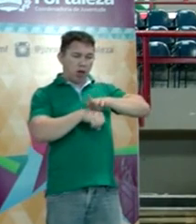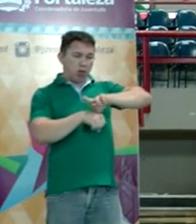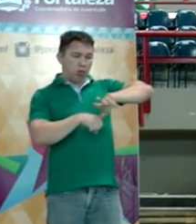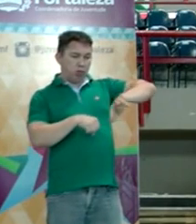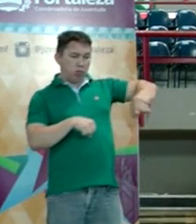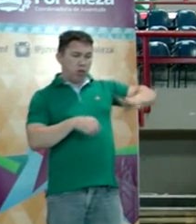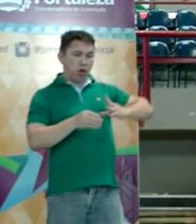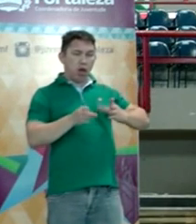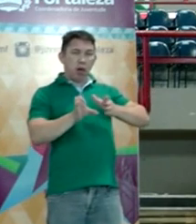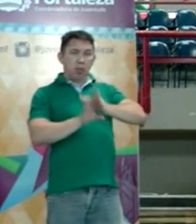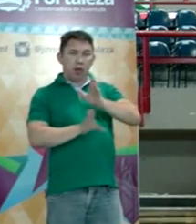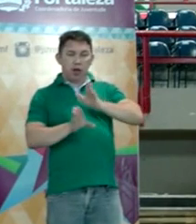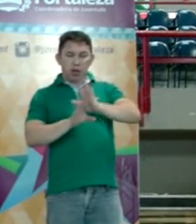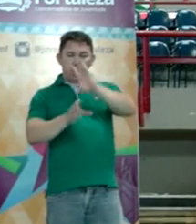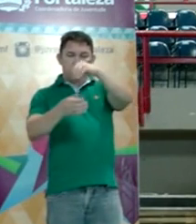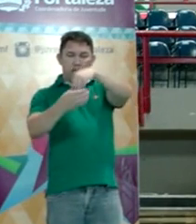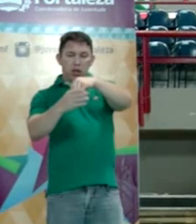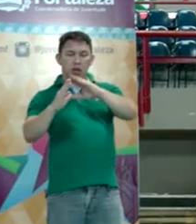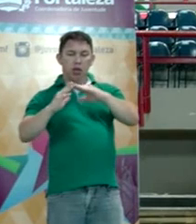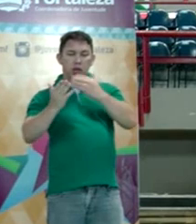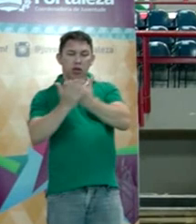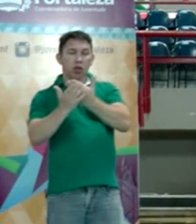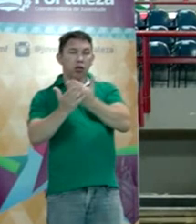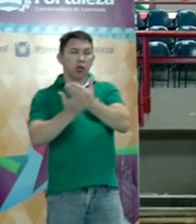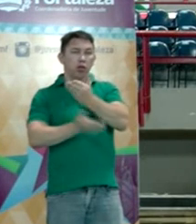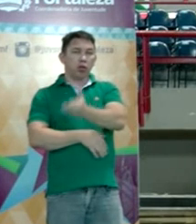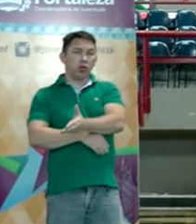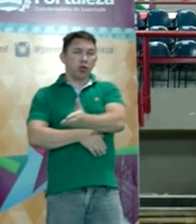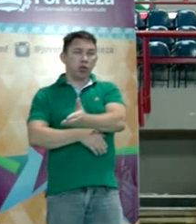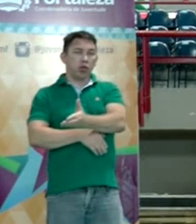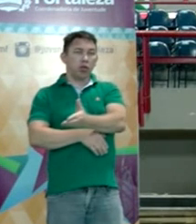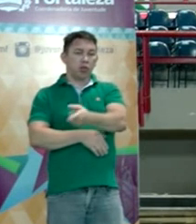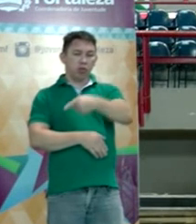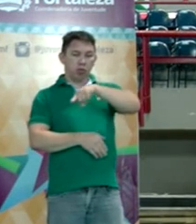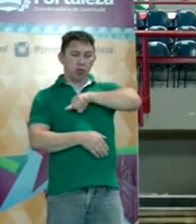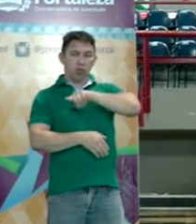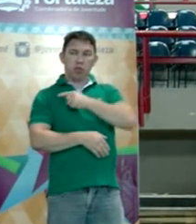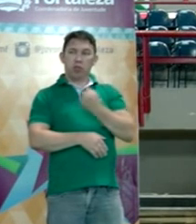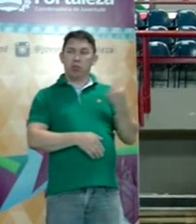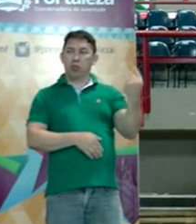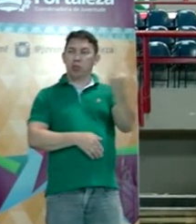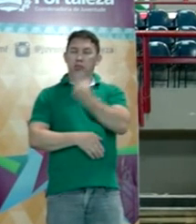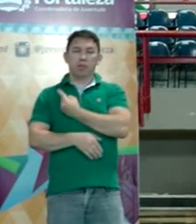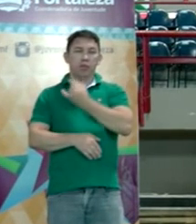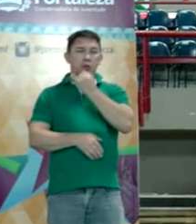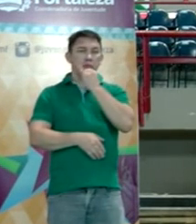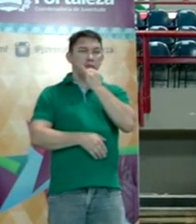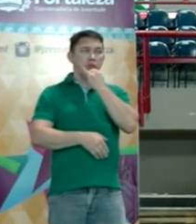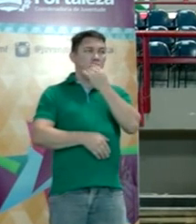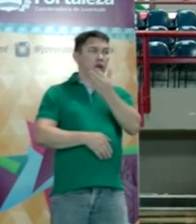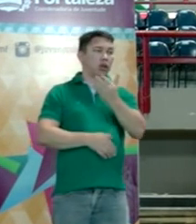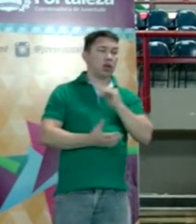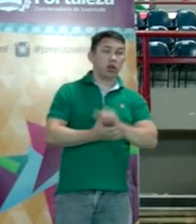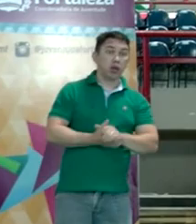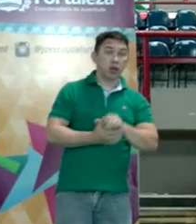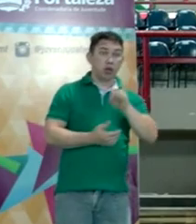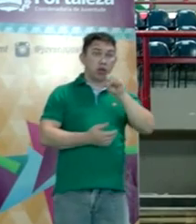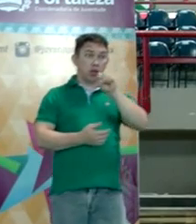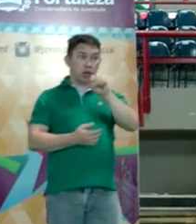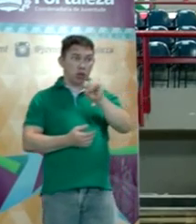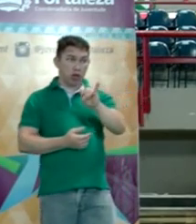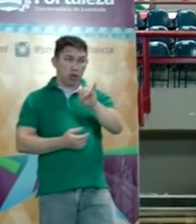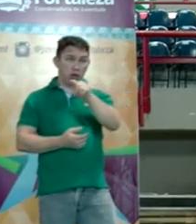ser colocado nas escolas, porque é uma coisa que só traz malefícios para nós. Então, por exemplo, se